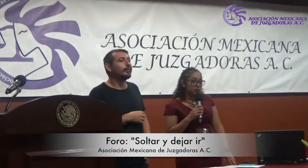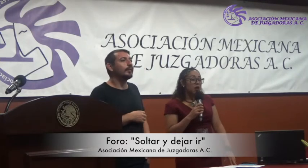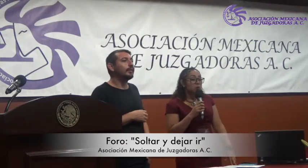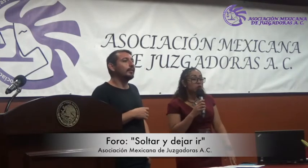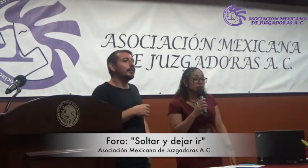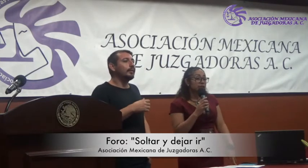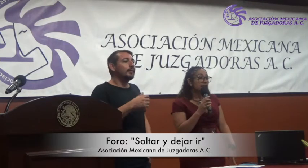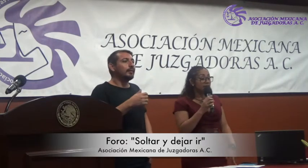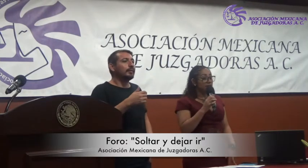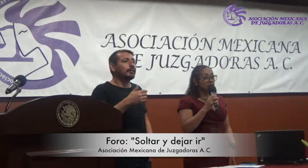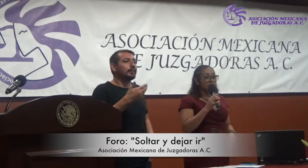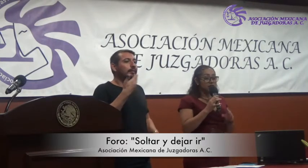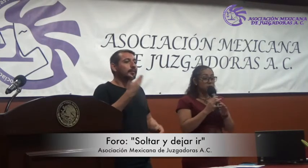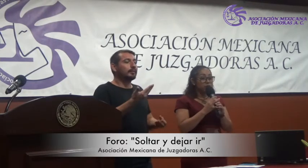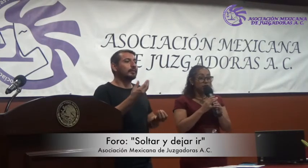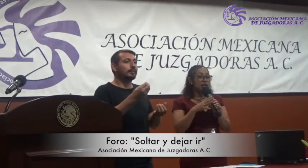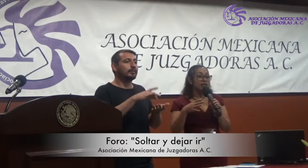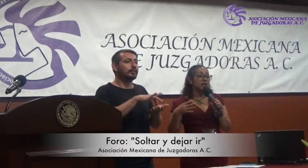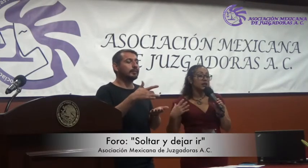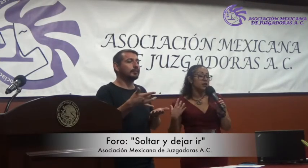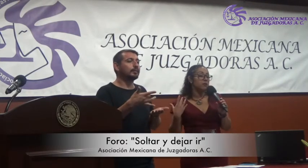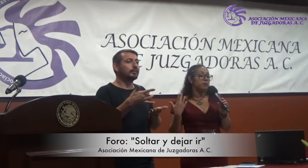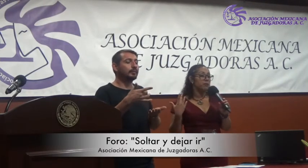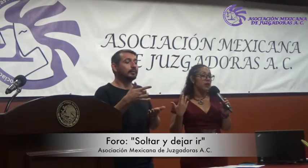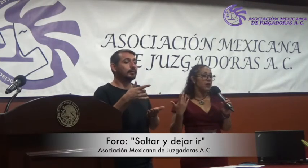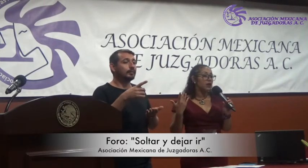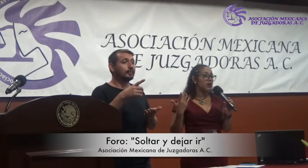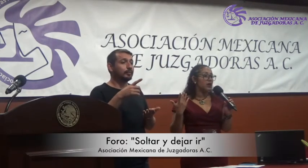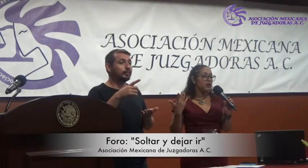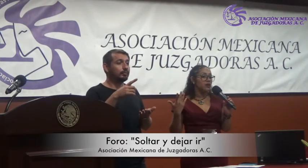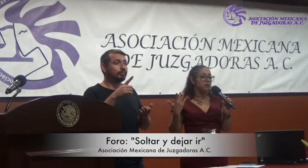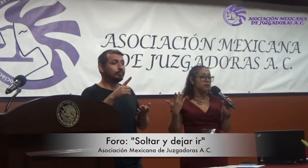Bien, muchas gracias. Es importante